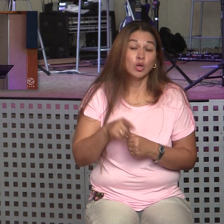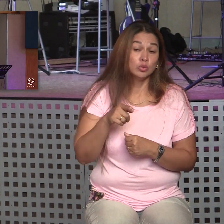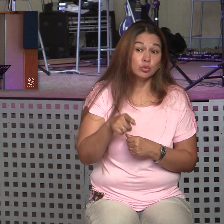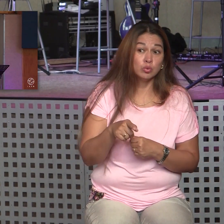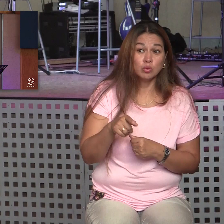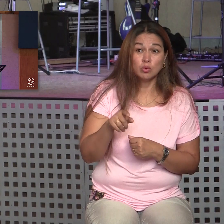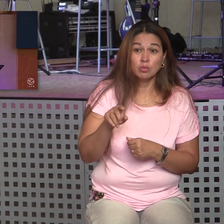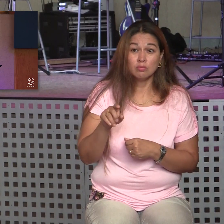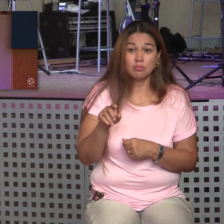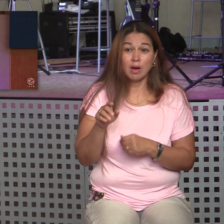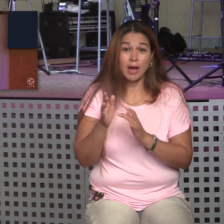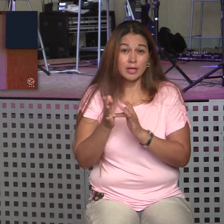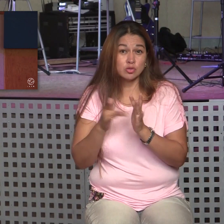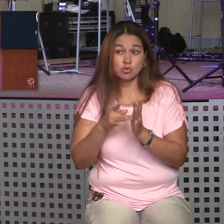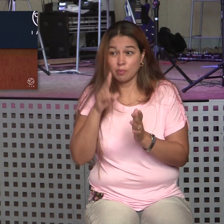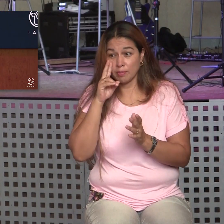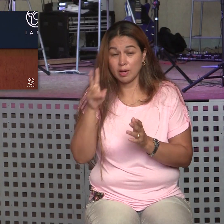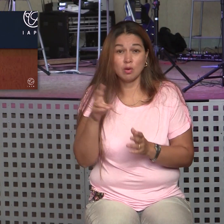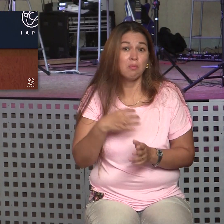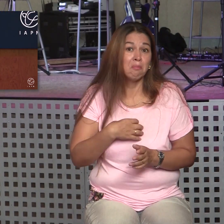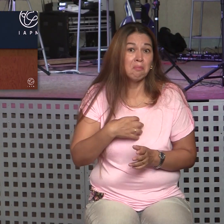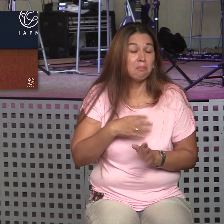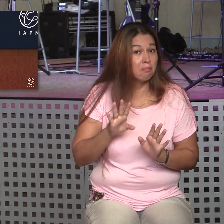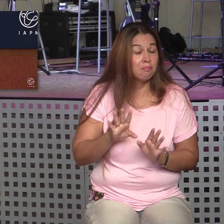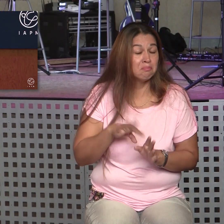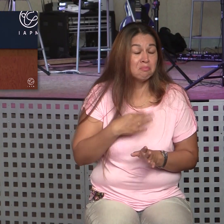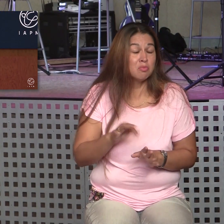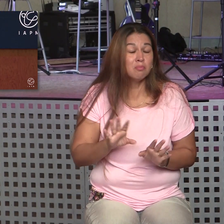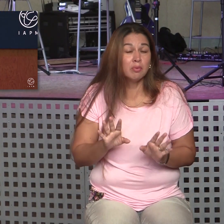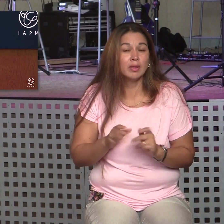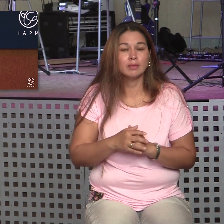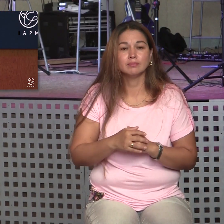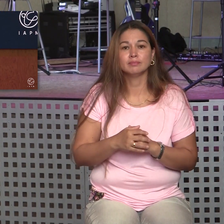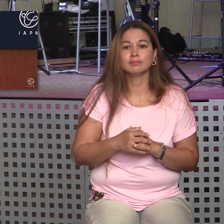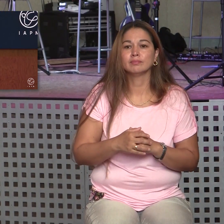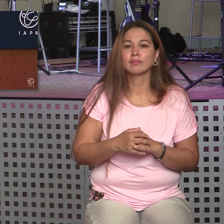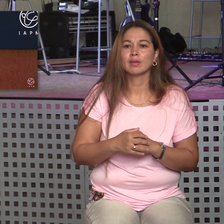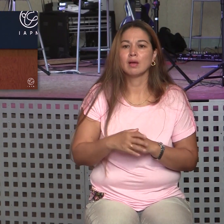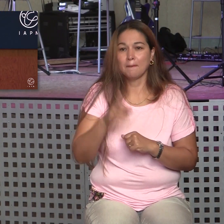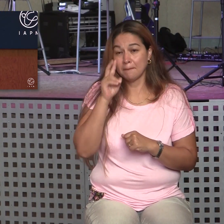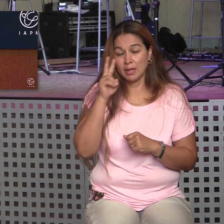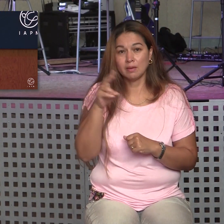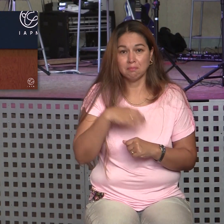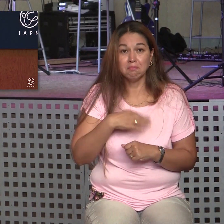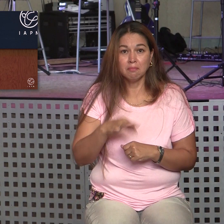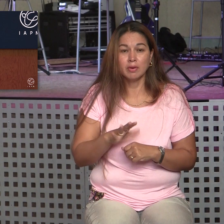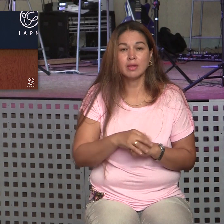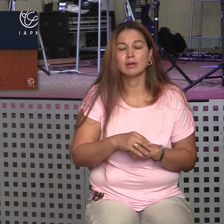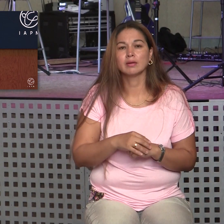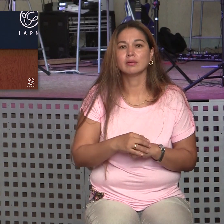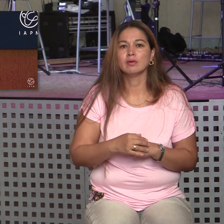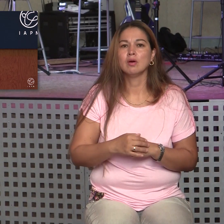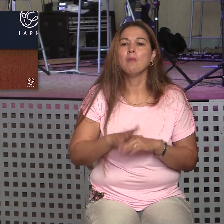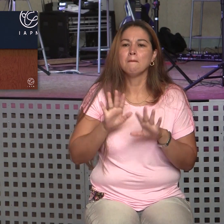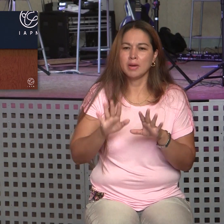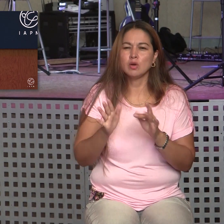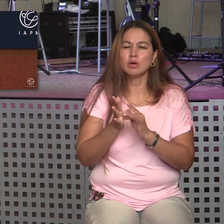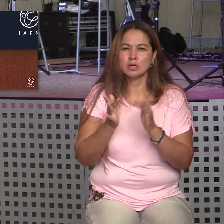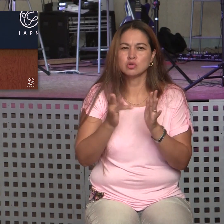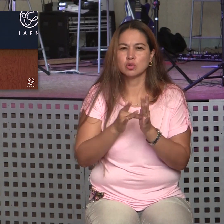Pero ¿sabes una cosa? Te voy a advertir para que no sigas adelante. Él está en mi